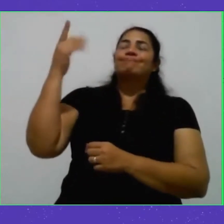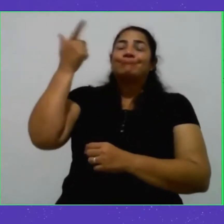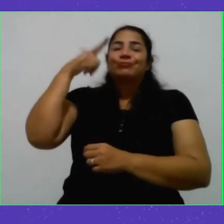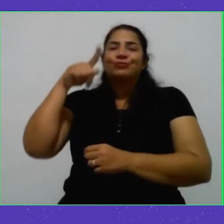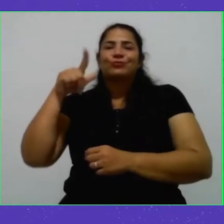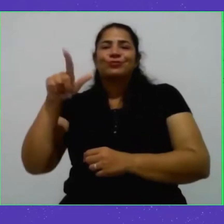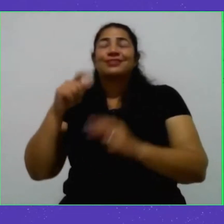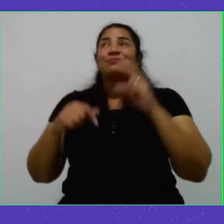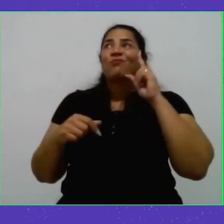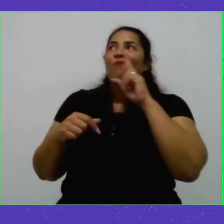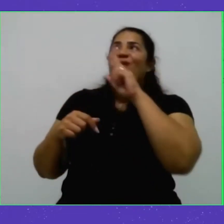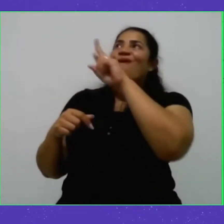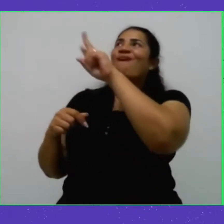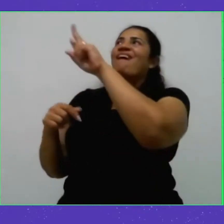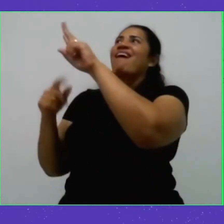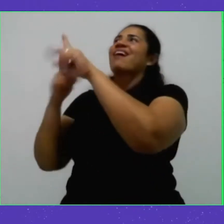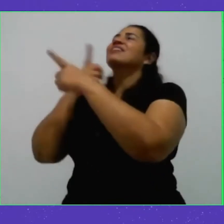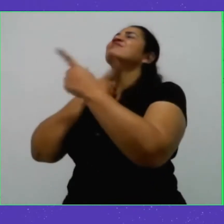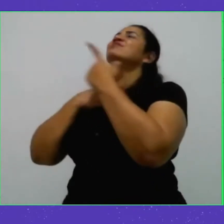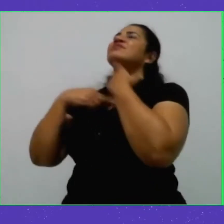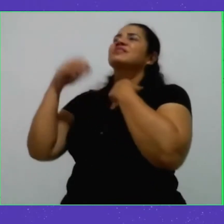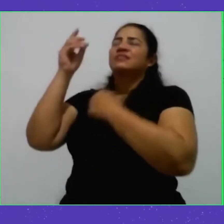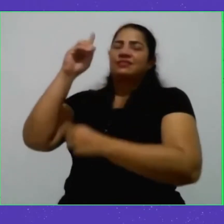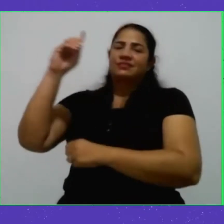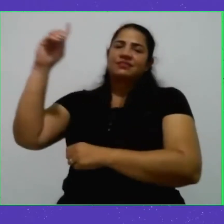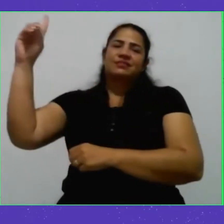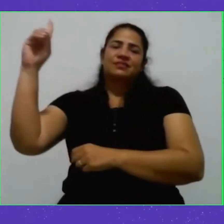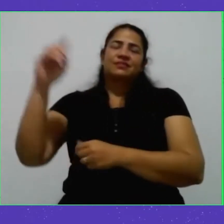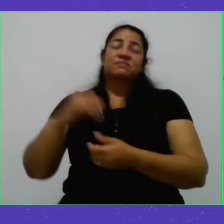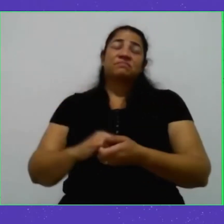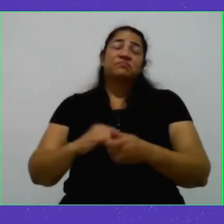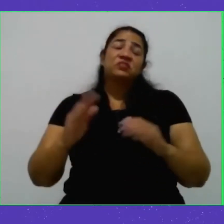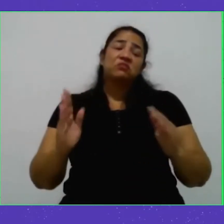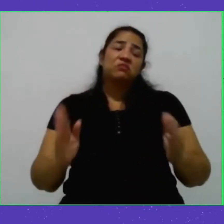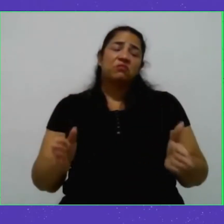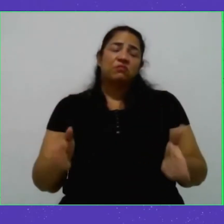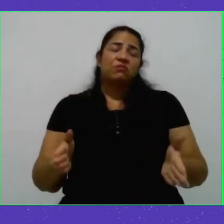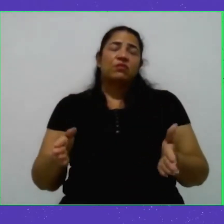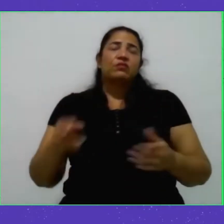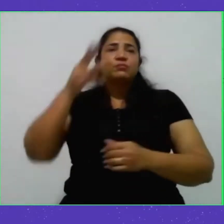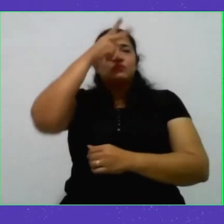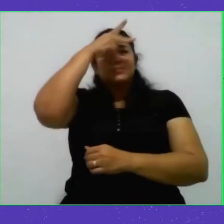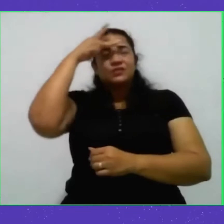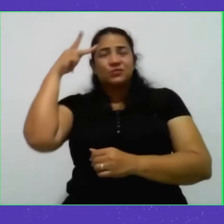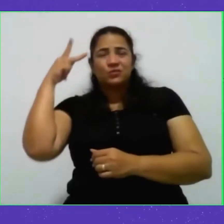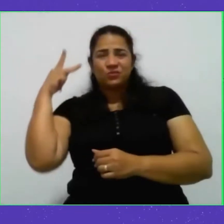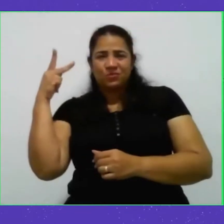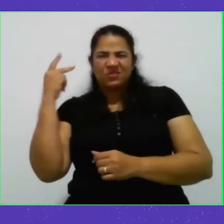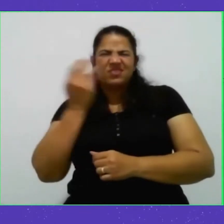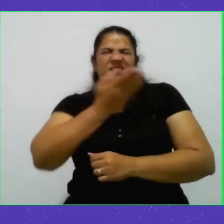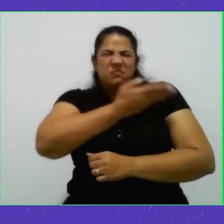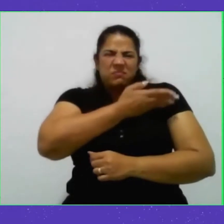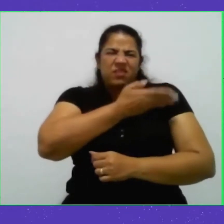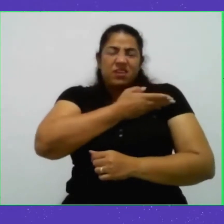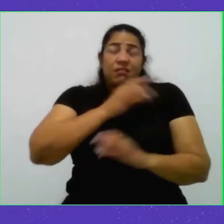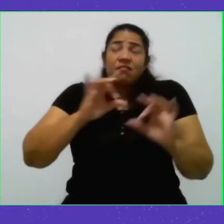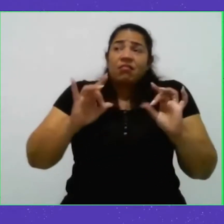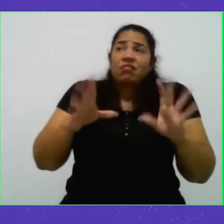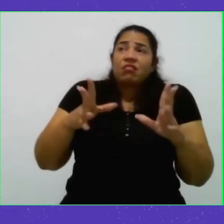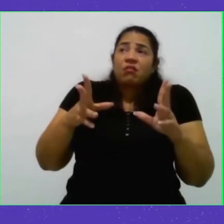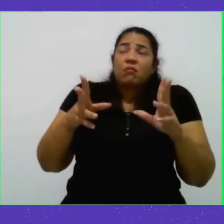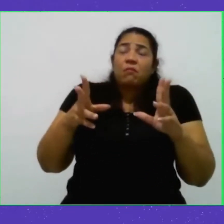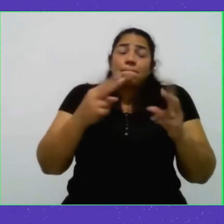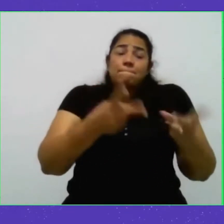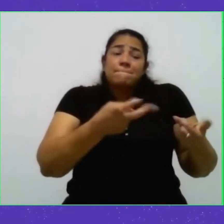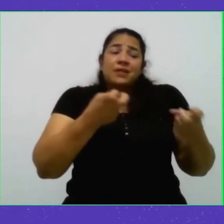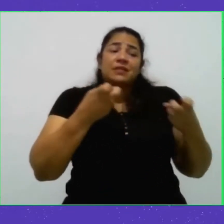pessoas hoje, no seu convívio, elas veem no máximo as coisas que são visíveis. Aliás, todo mundo é assim, né? Mas